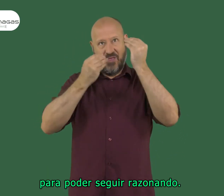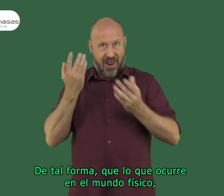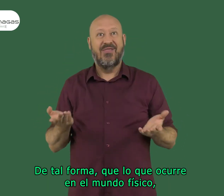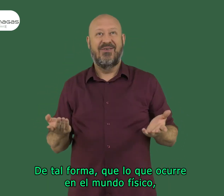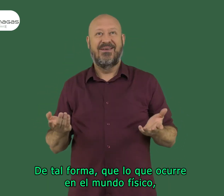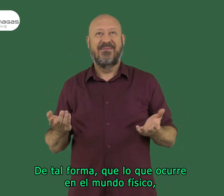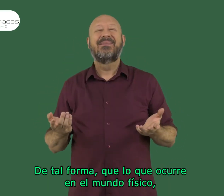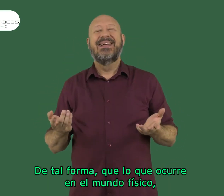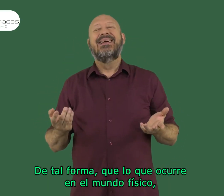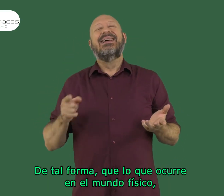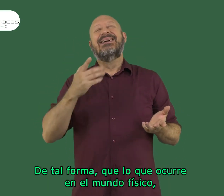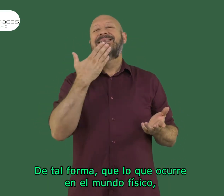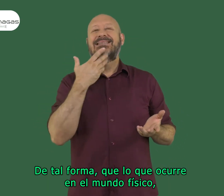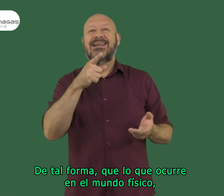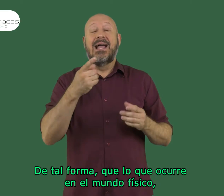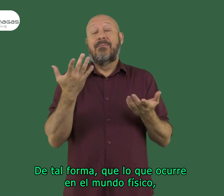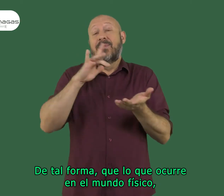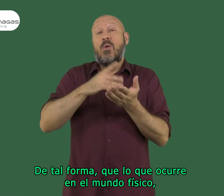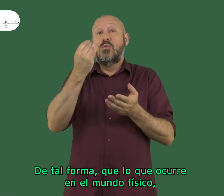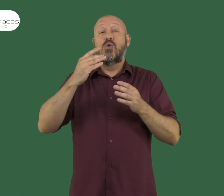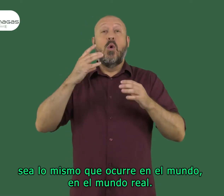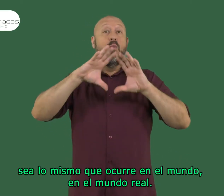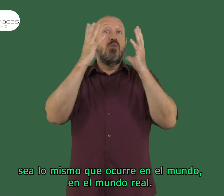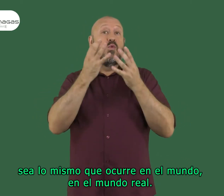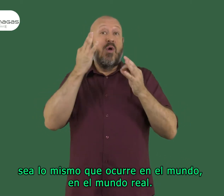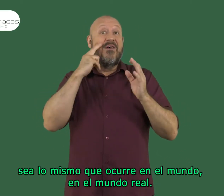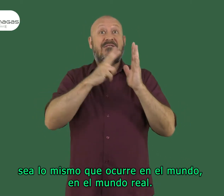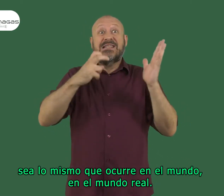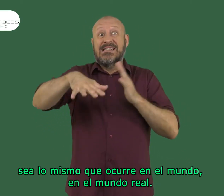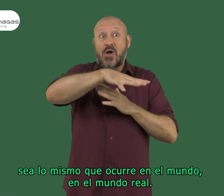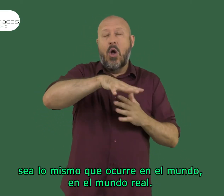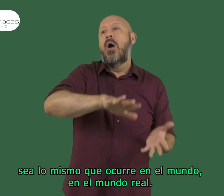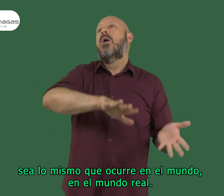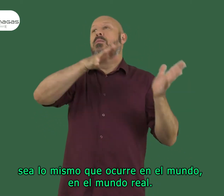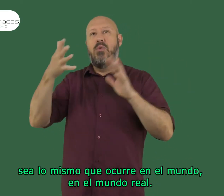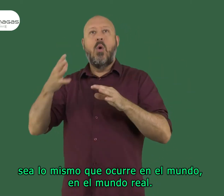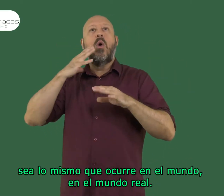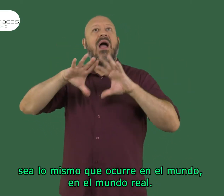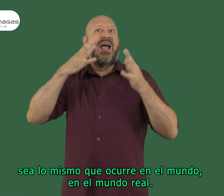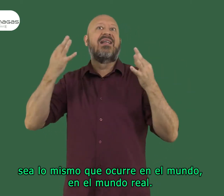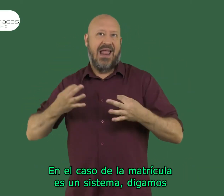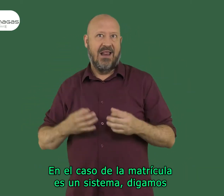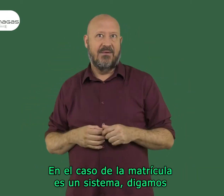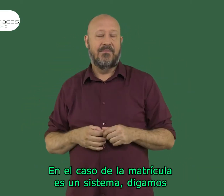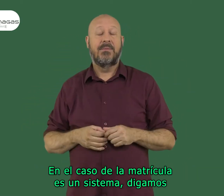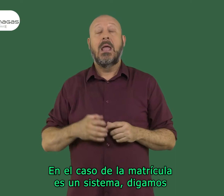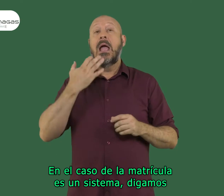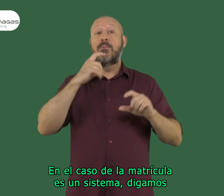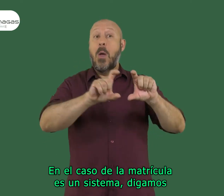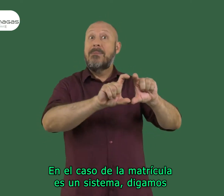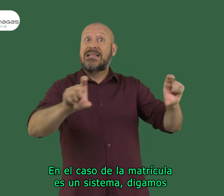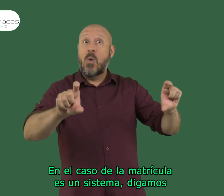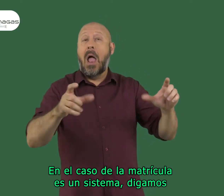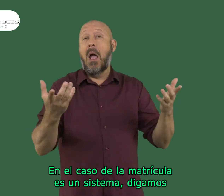razonando, de tal forma que lo que ocurre en el mundo físico sea lo mismo que ocurre en el mundo real. En el caso de la